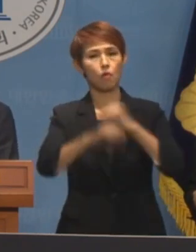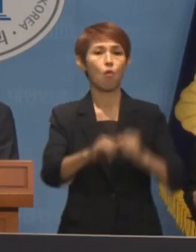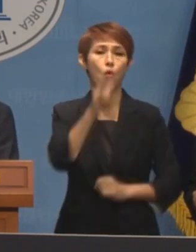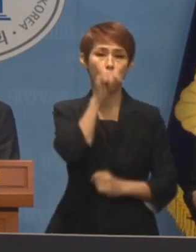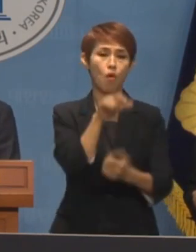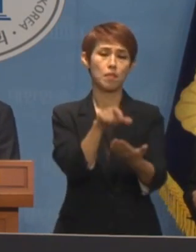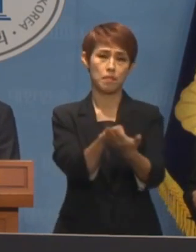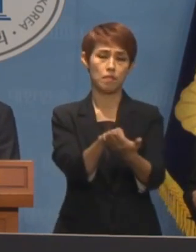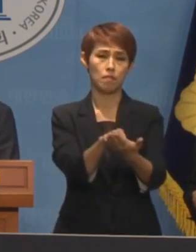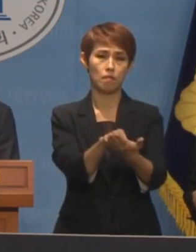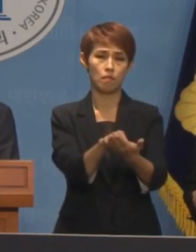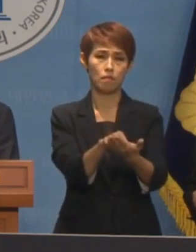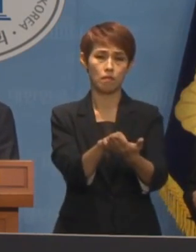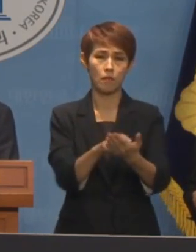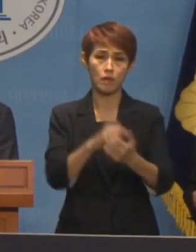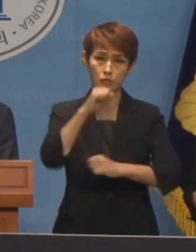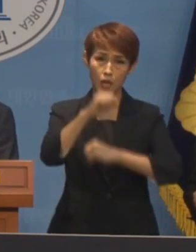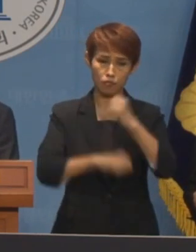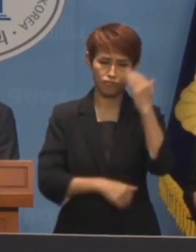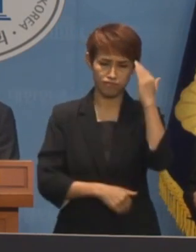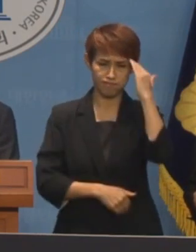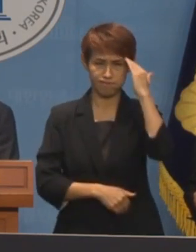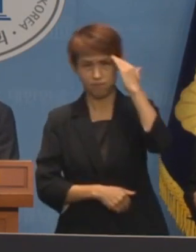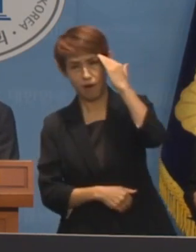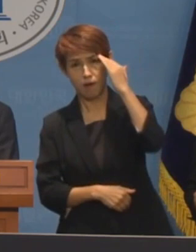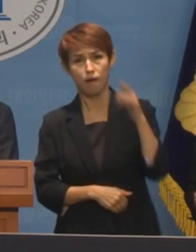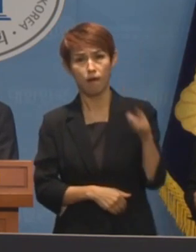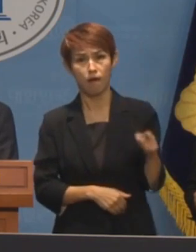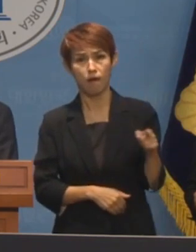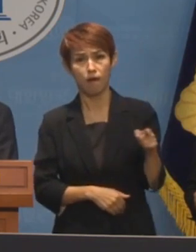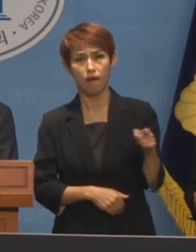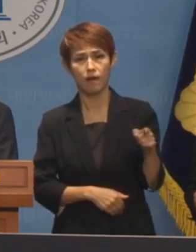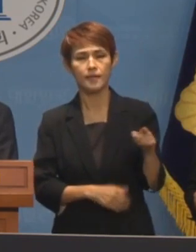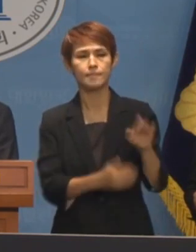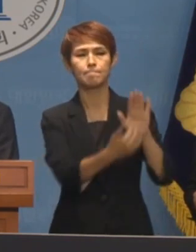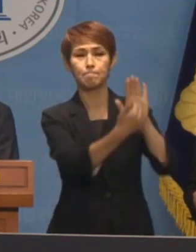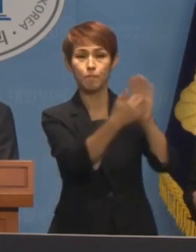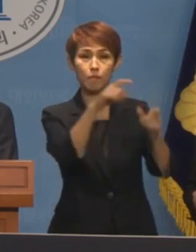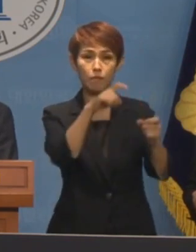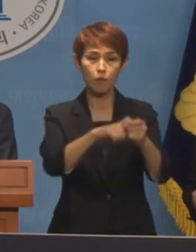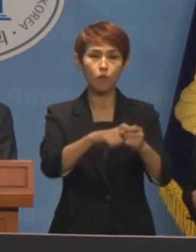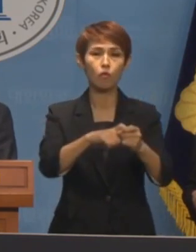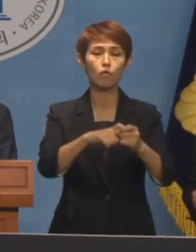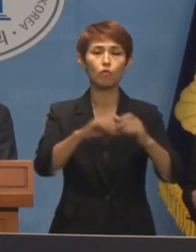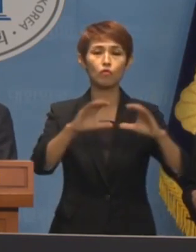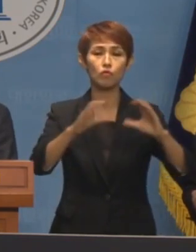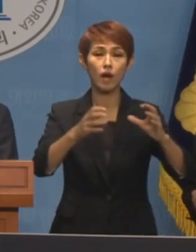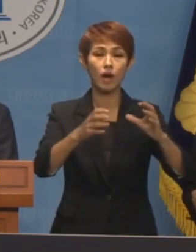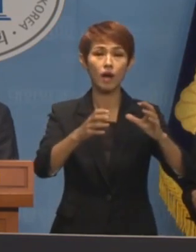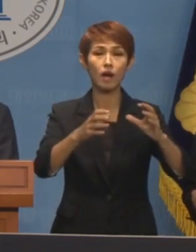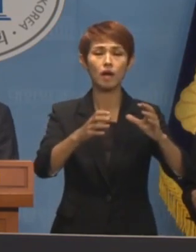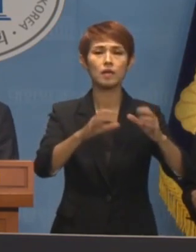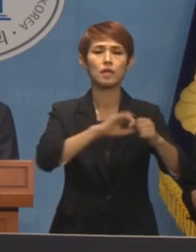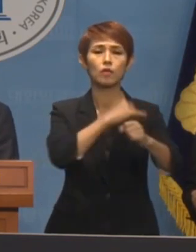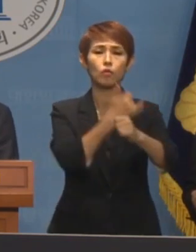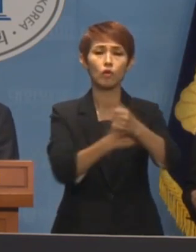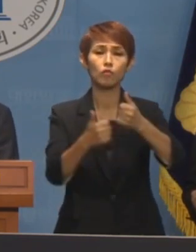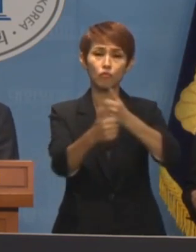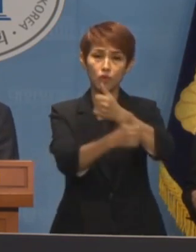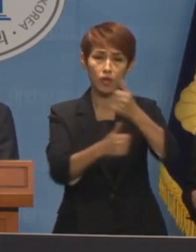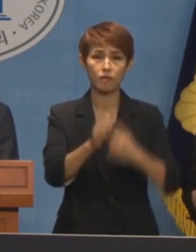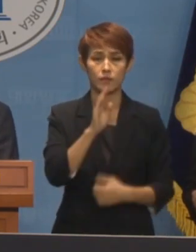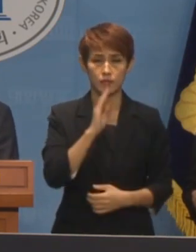있다. 이러한 자유가 침해받는 것을 방지하기 위해 세워진 국가기관이 바로 국가인권위원회이다.